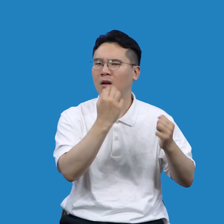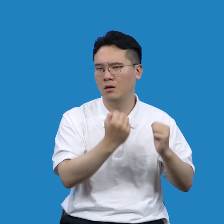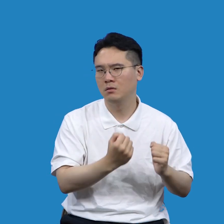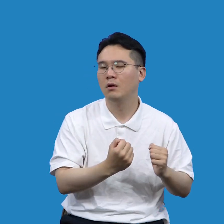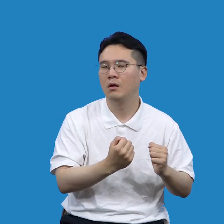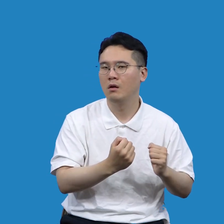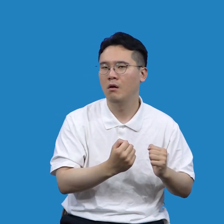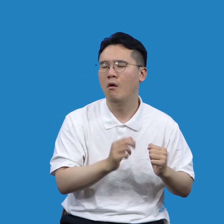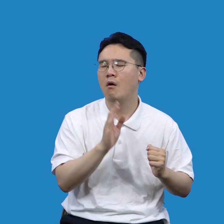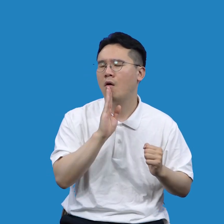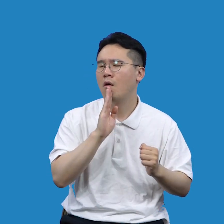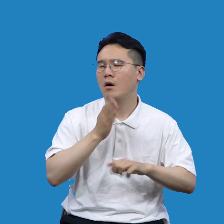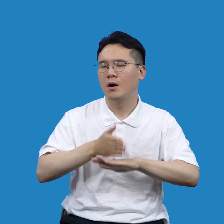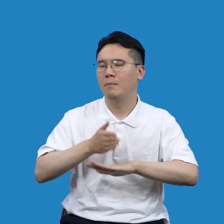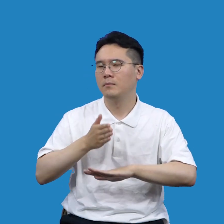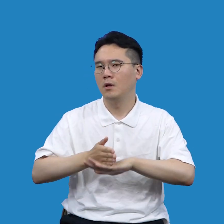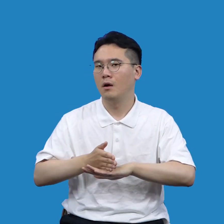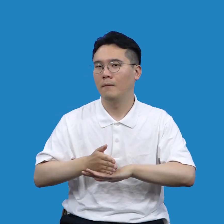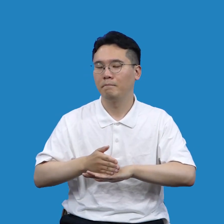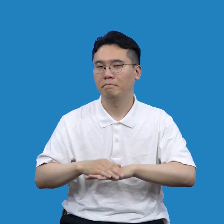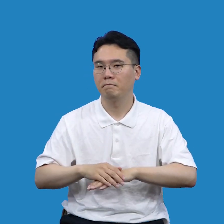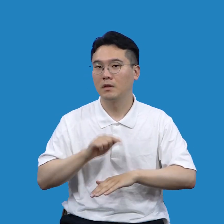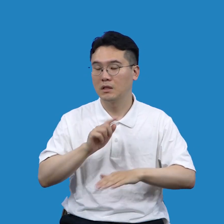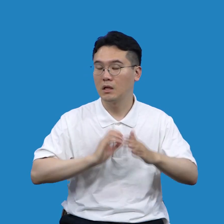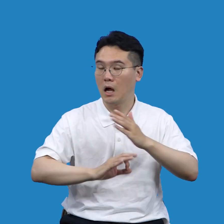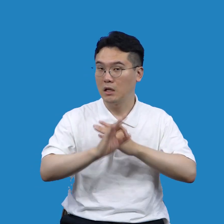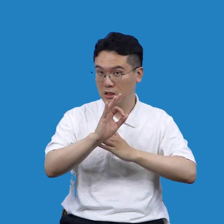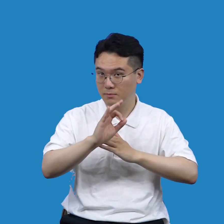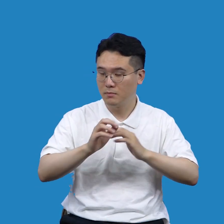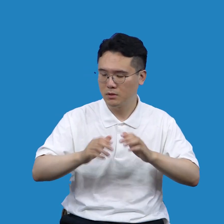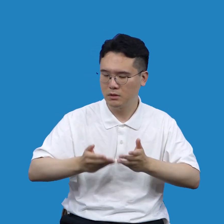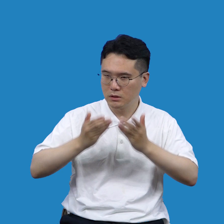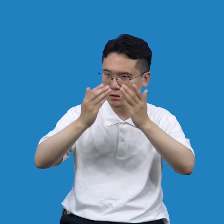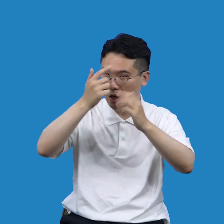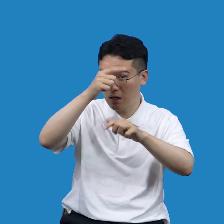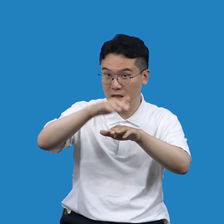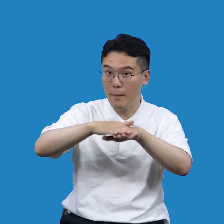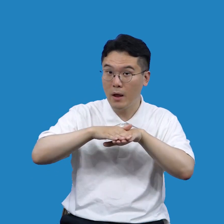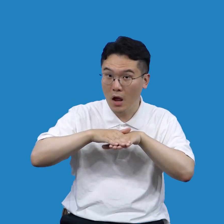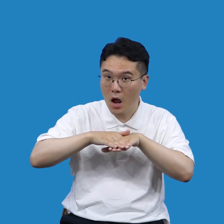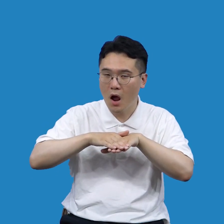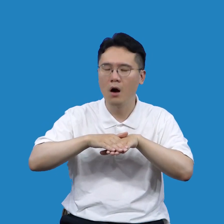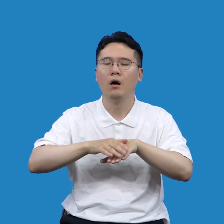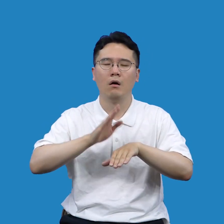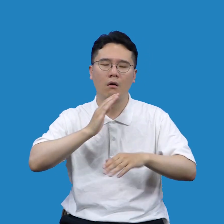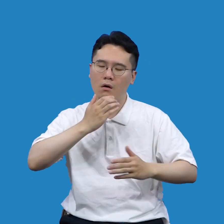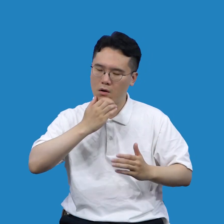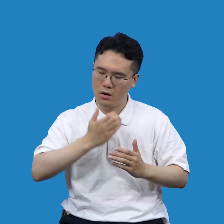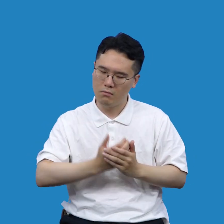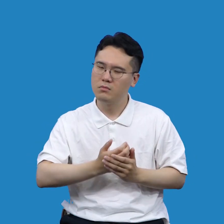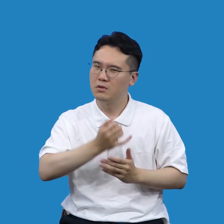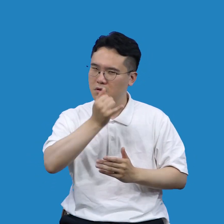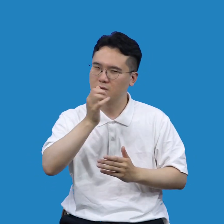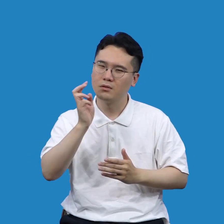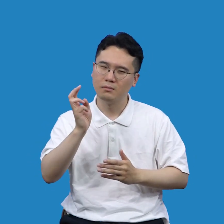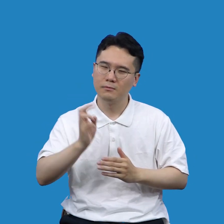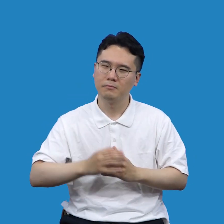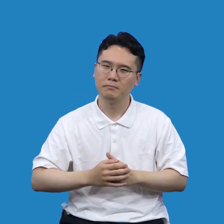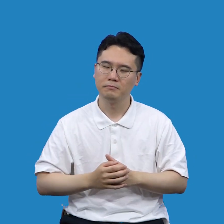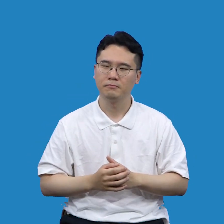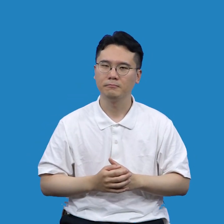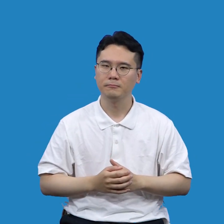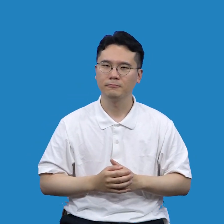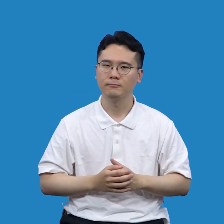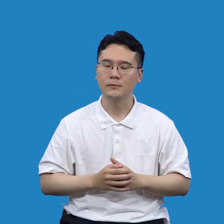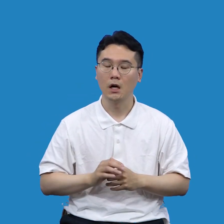얼마나 놀라운 감사였을까요? 그날 아침 드린 그 예배는 얼마나 다른 예배였을까요? 여러분,